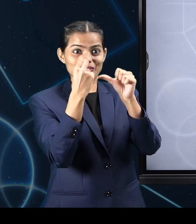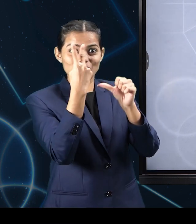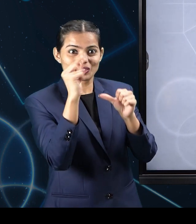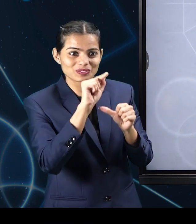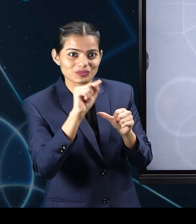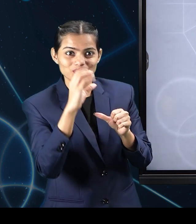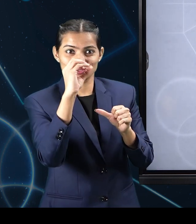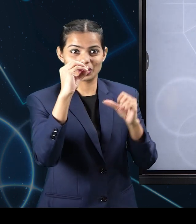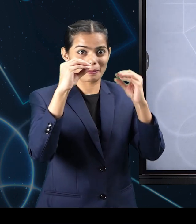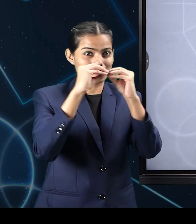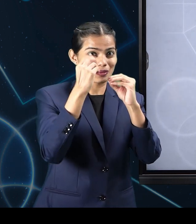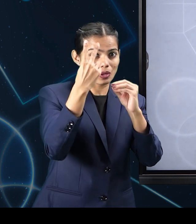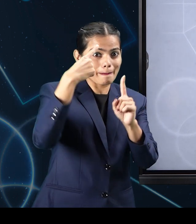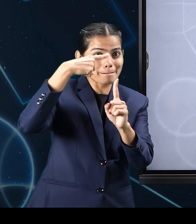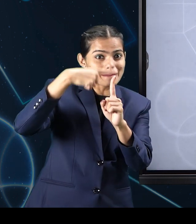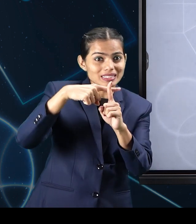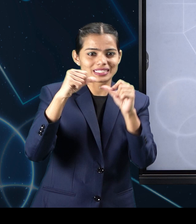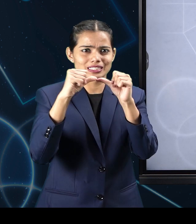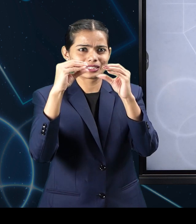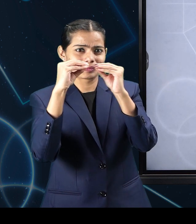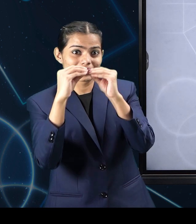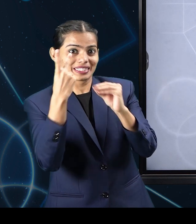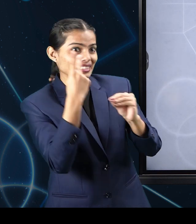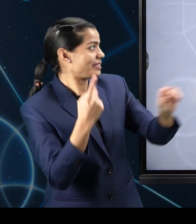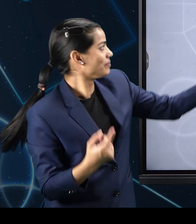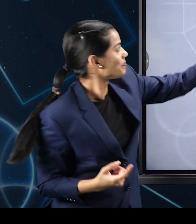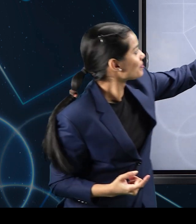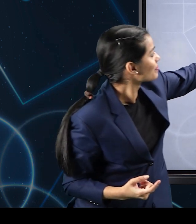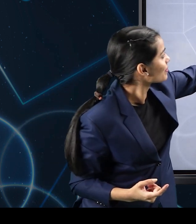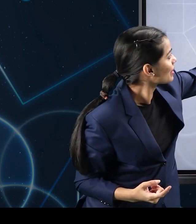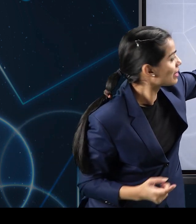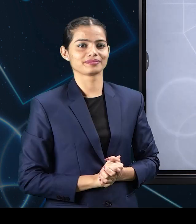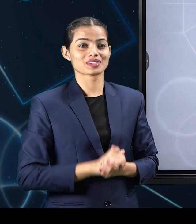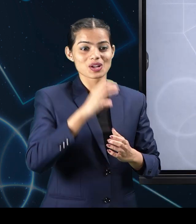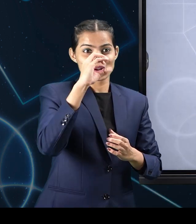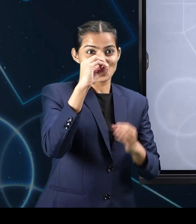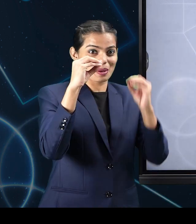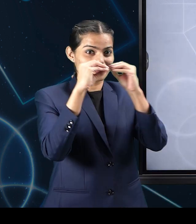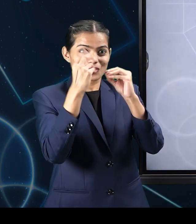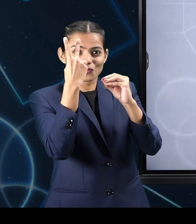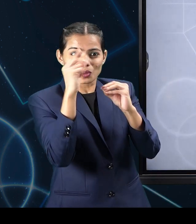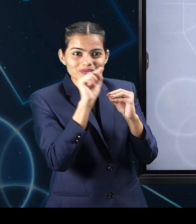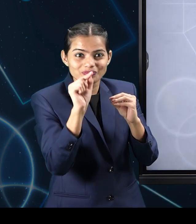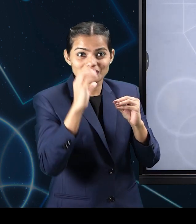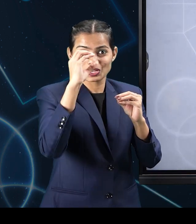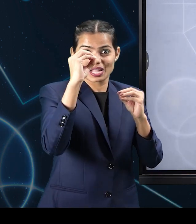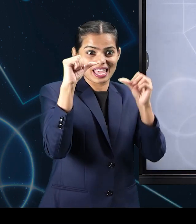OA square is equal to OB square plus AB square. OB square is equal to OA